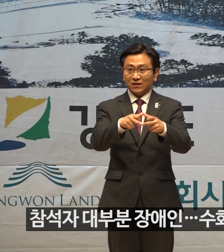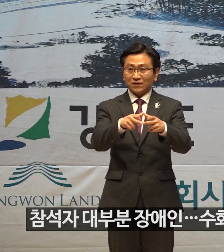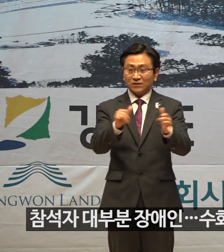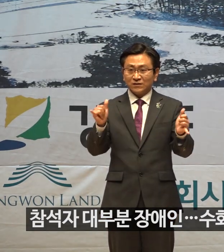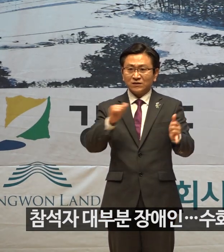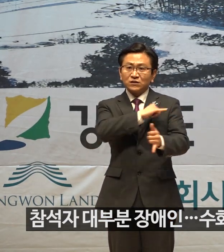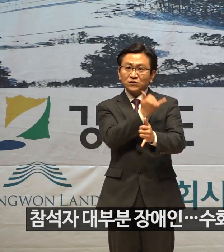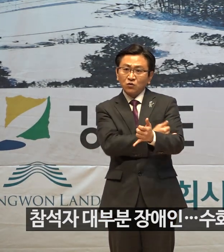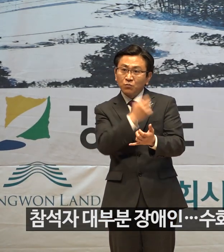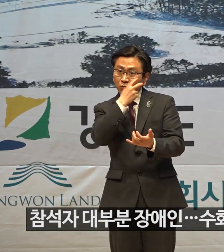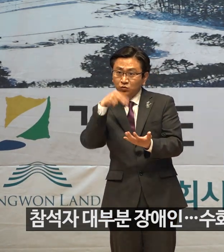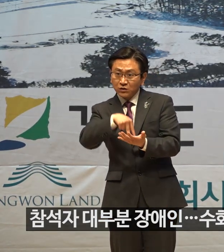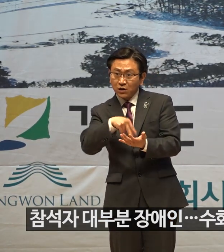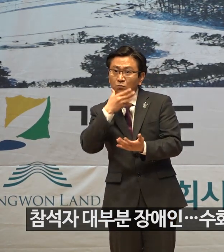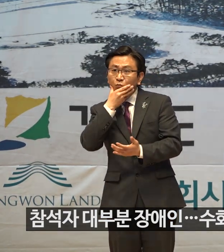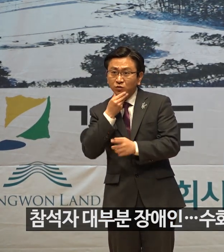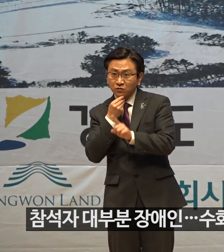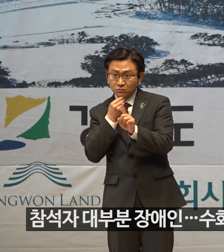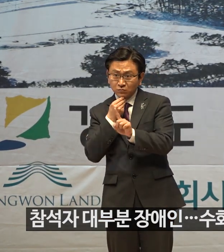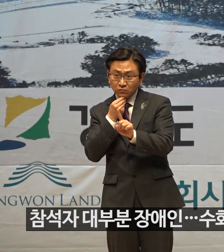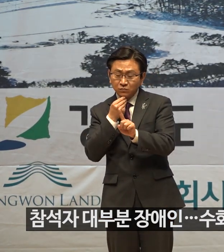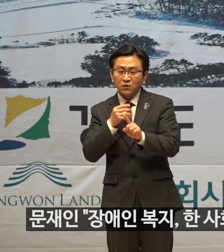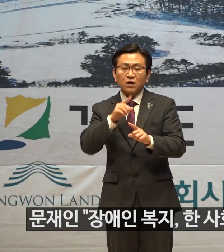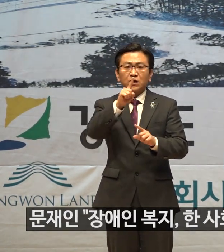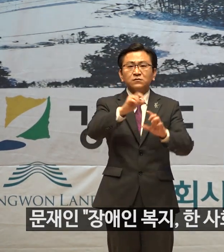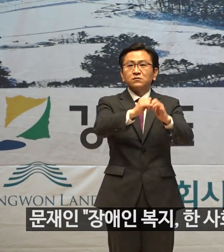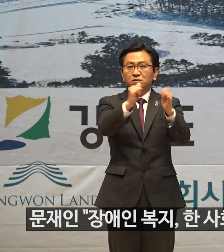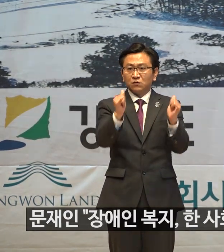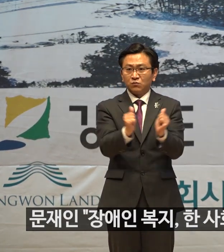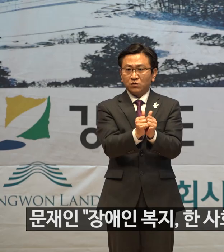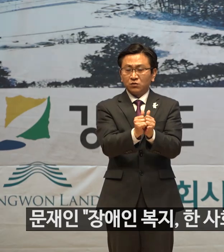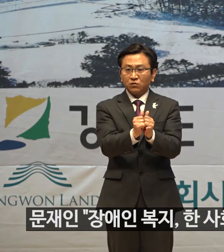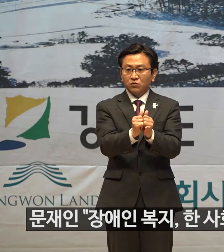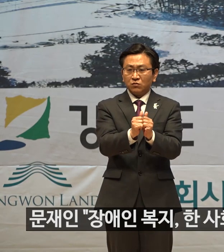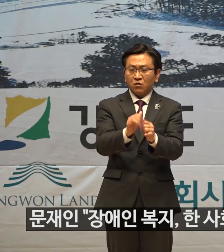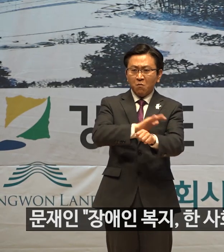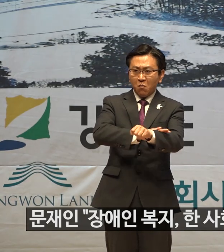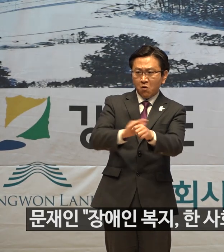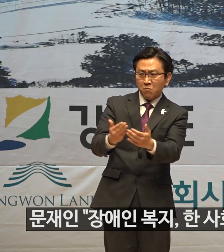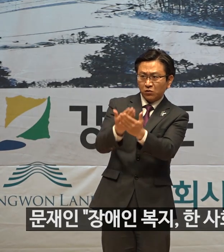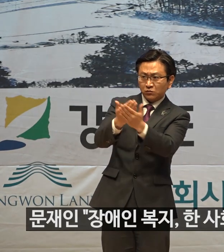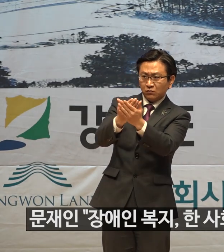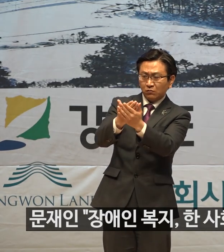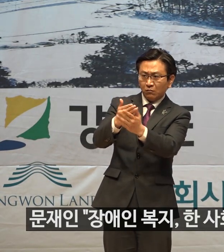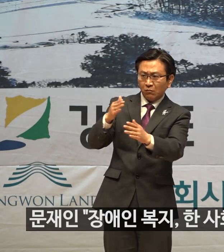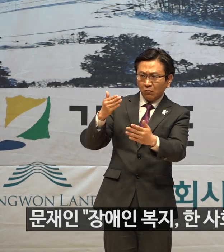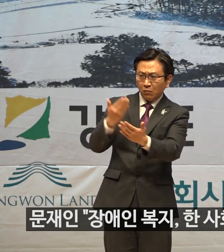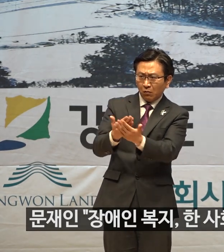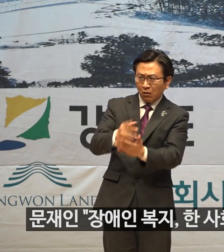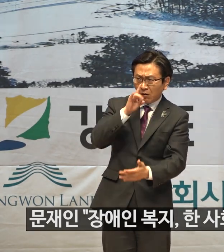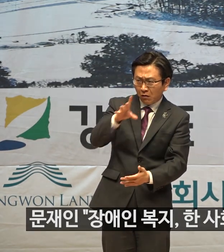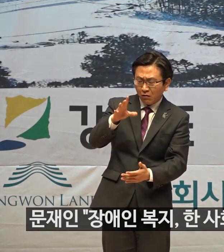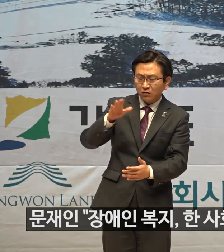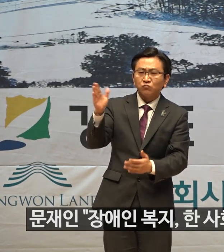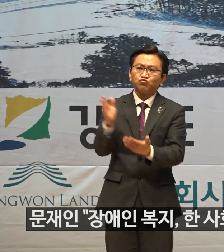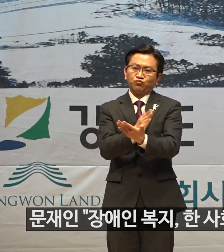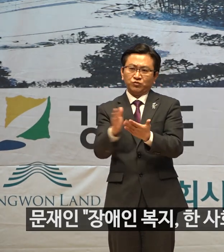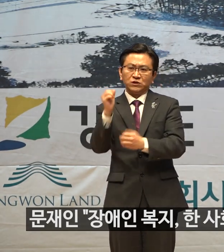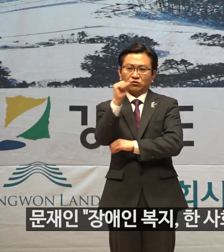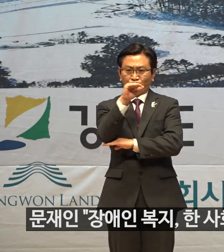장애인 인권 보장과 복지는 한 사회의 수준을 가늠하는 척도입니다.